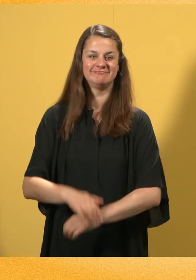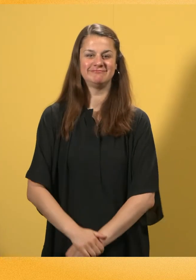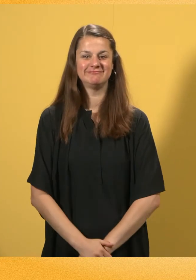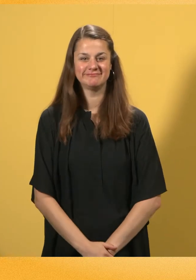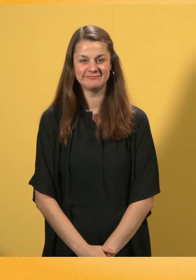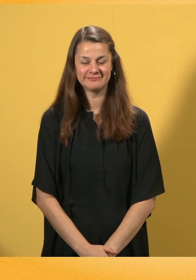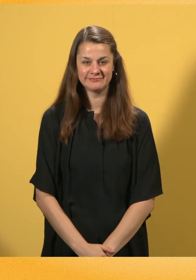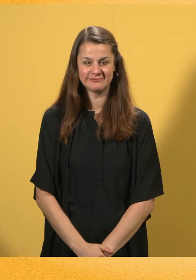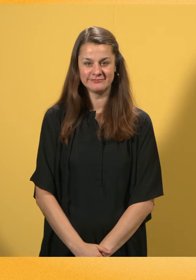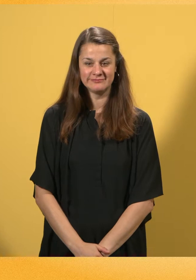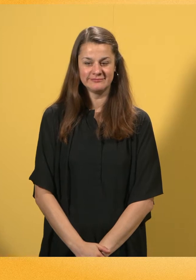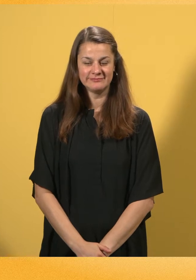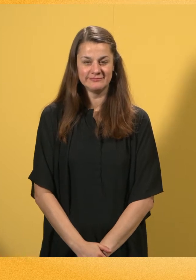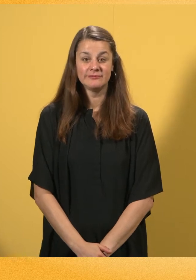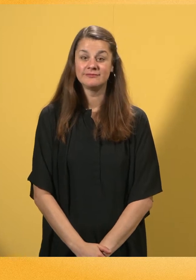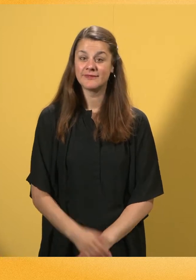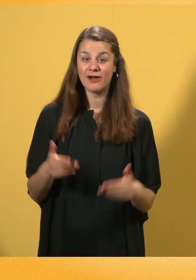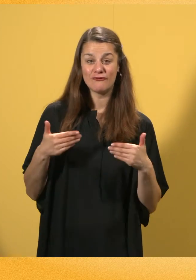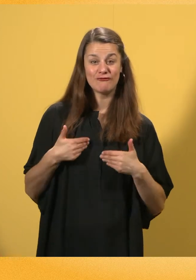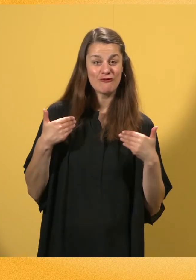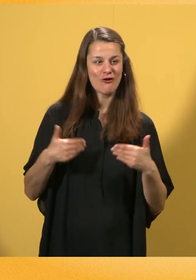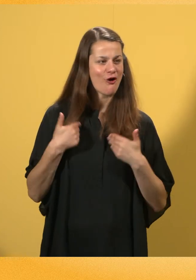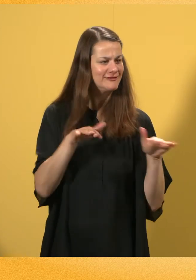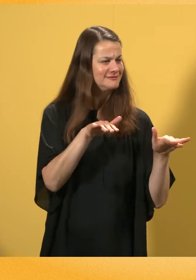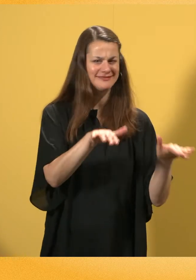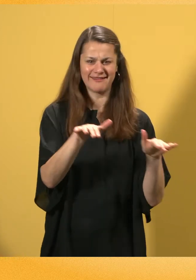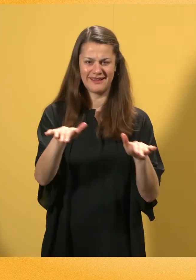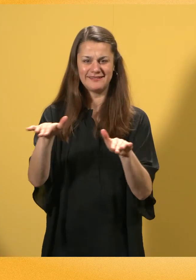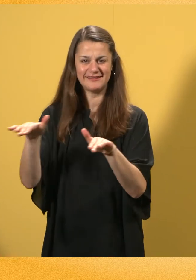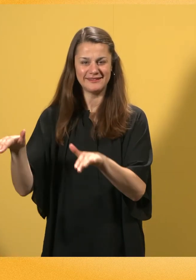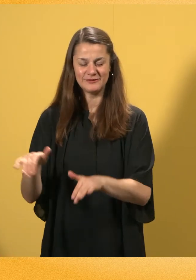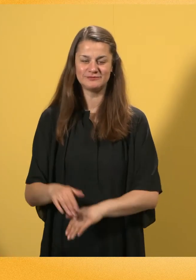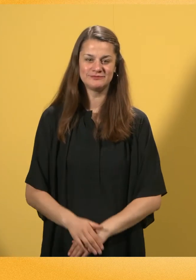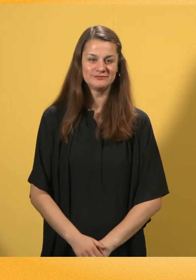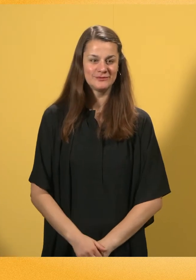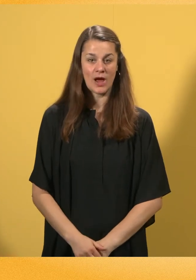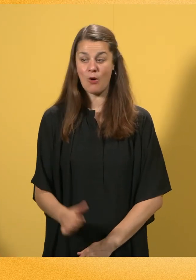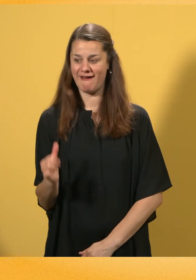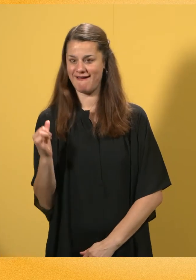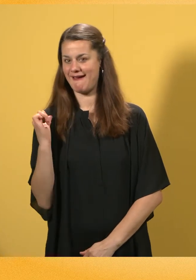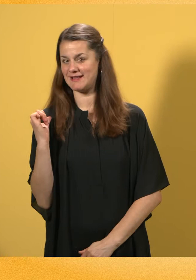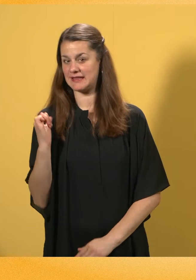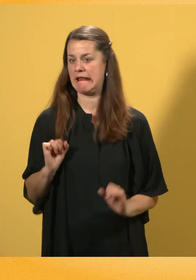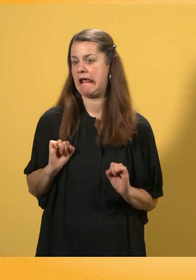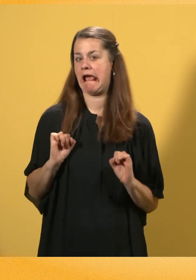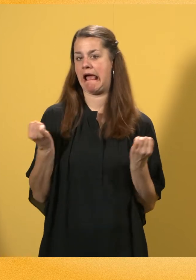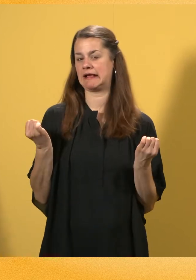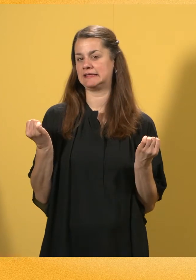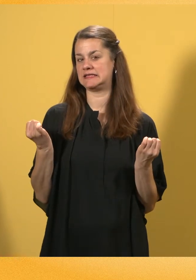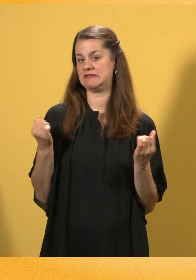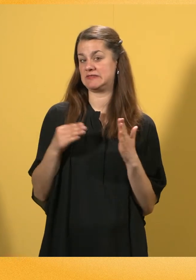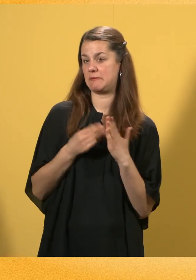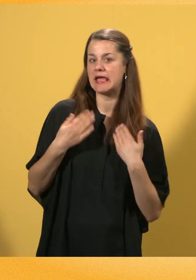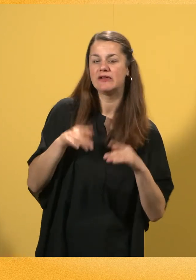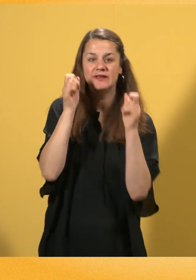zu Hause. Wir freuen uns, dass Sie da sind. Und wir freuen uns, dass Sie gestern so aktiv